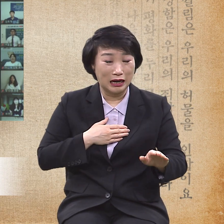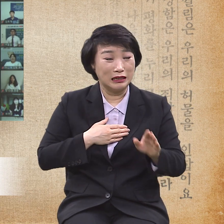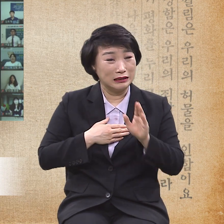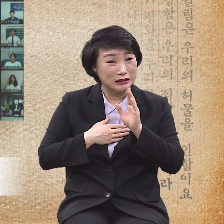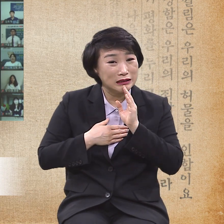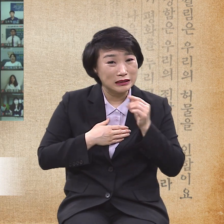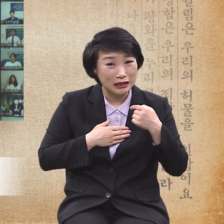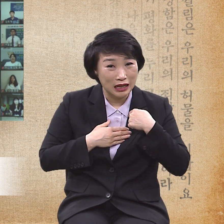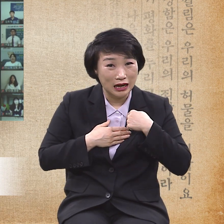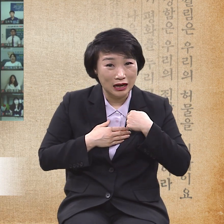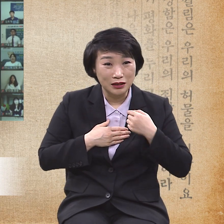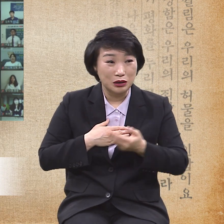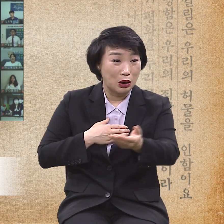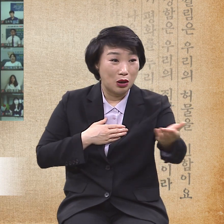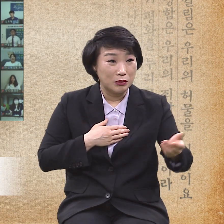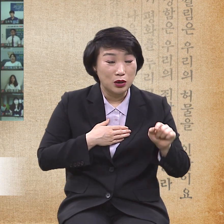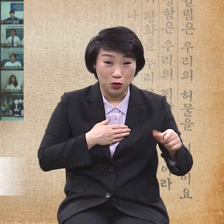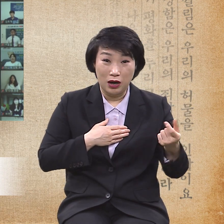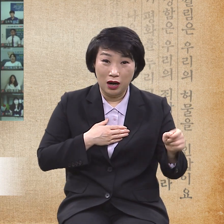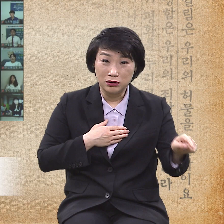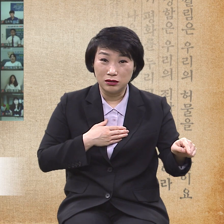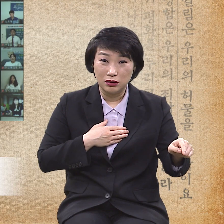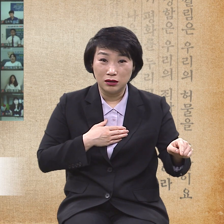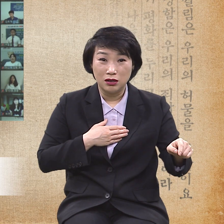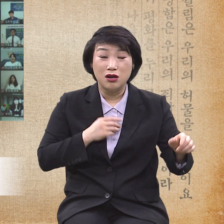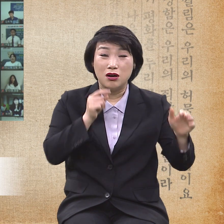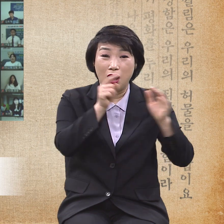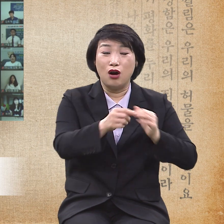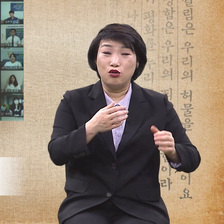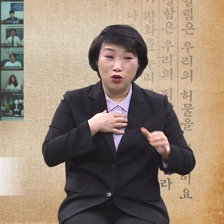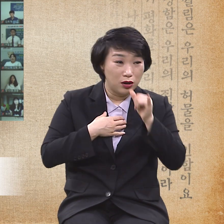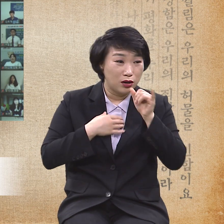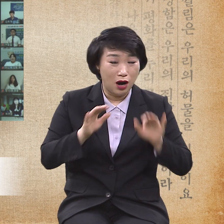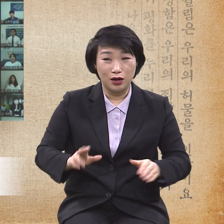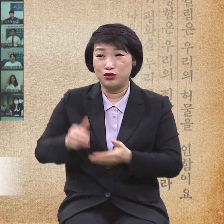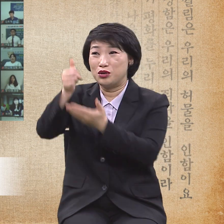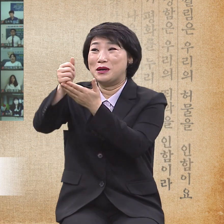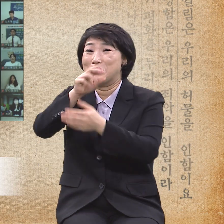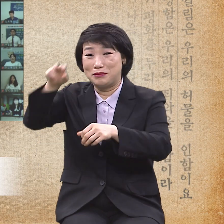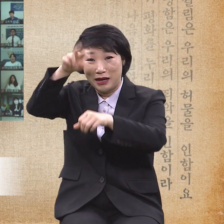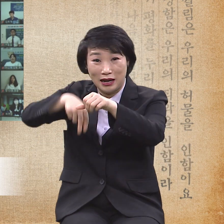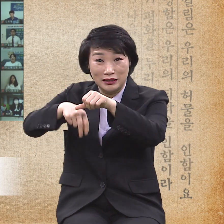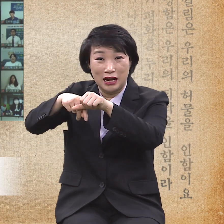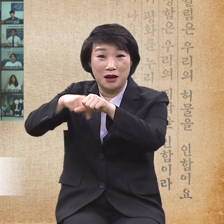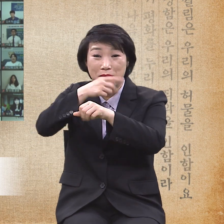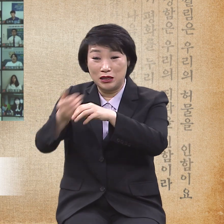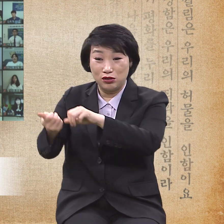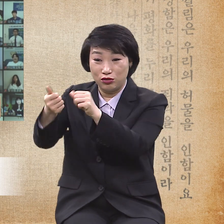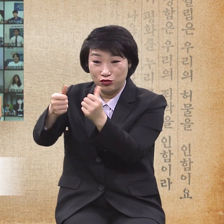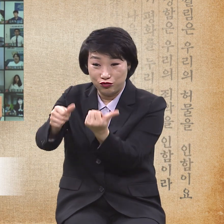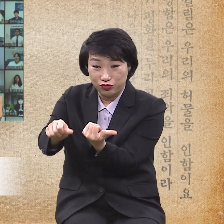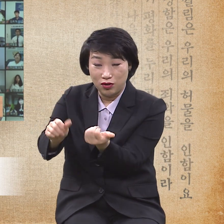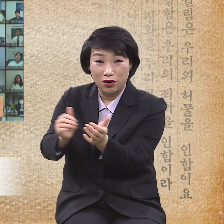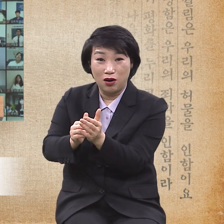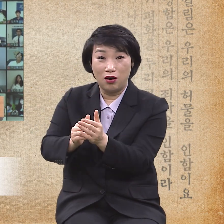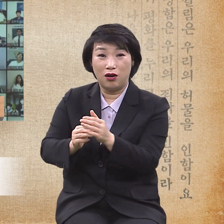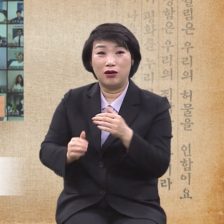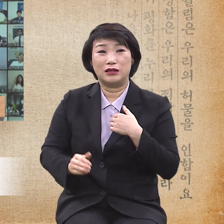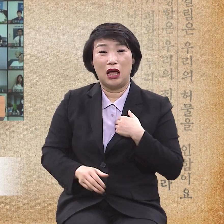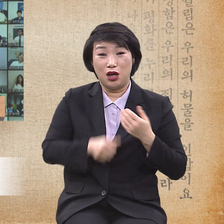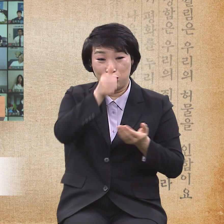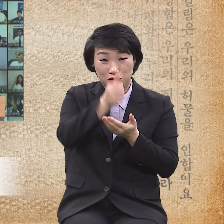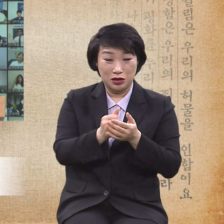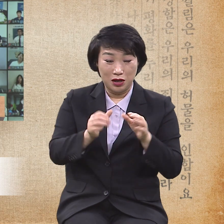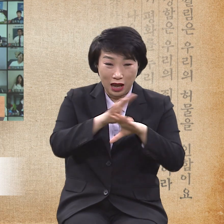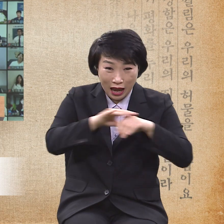실제 여러분이 그럴 수 있다면 주가 십자가에서 피 흘려 죽으셔서 내